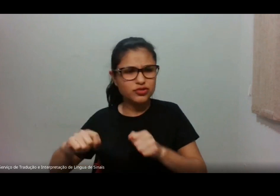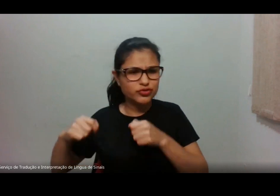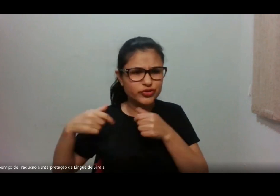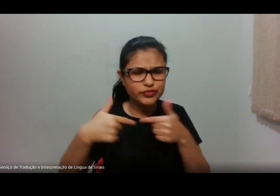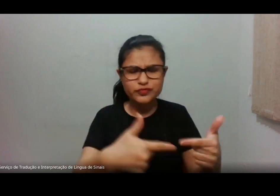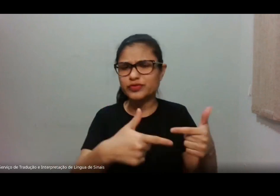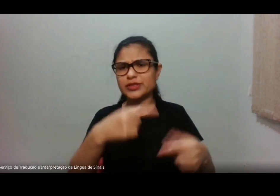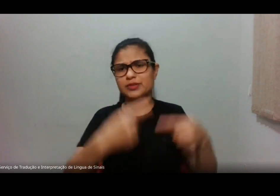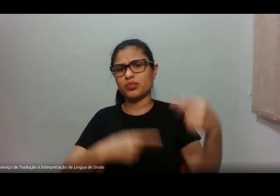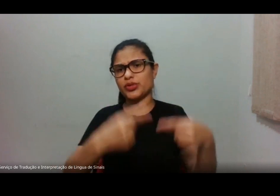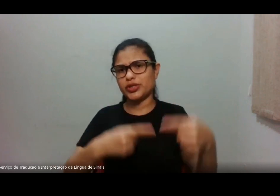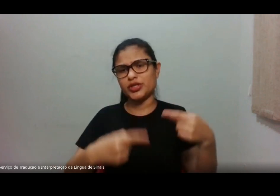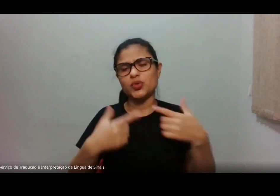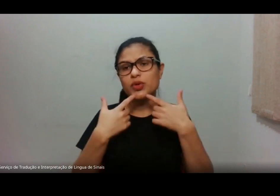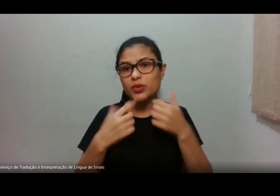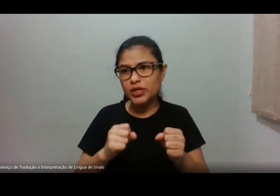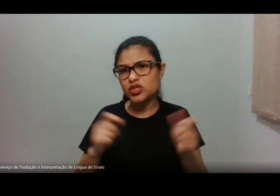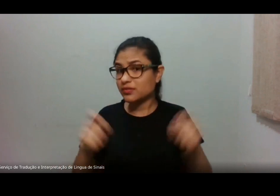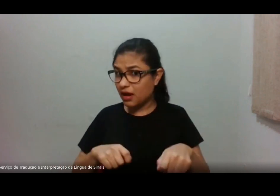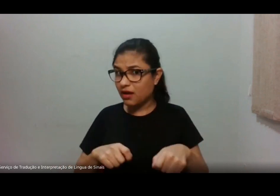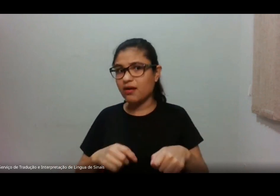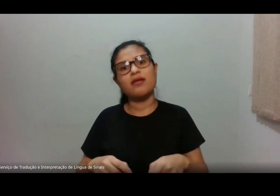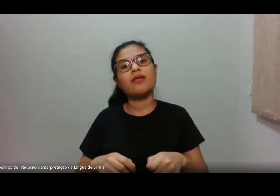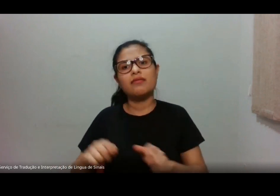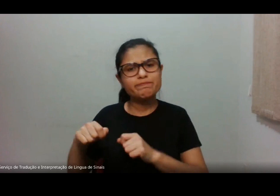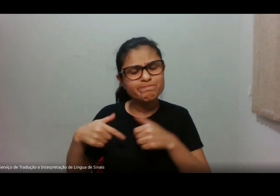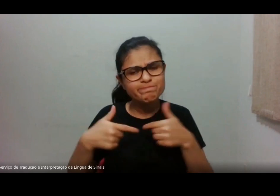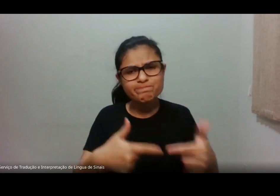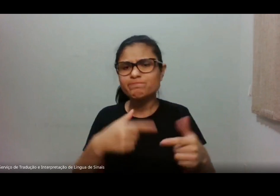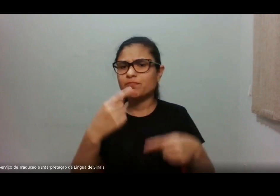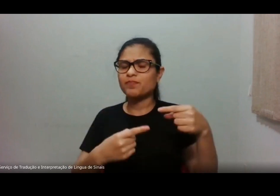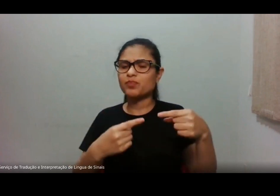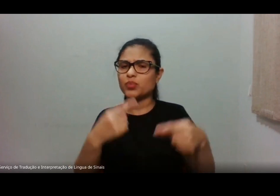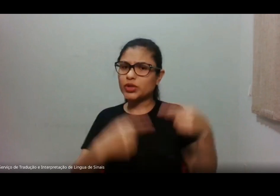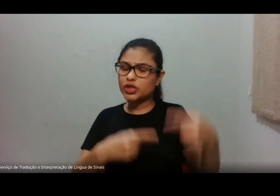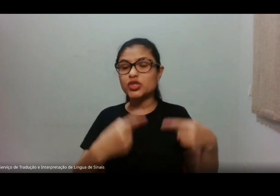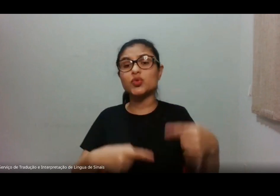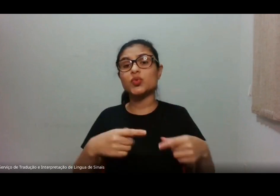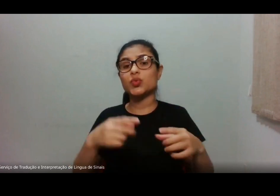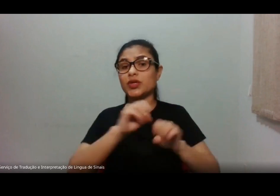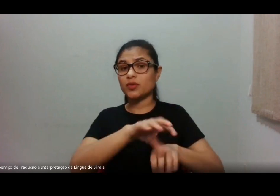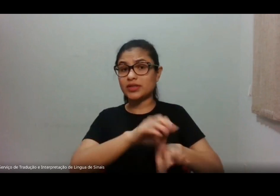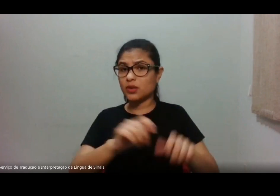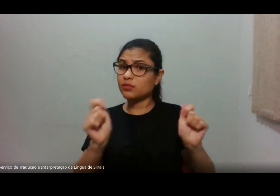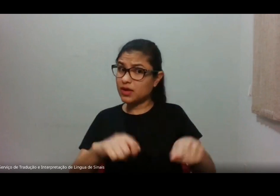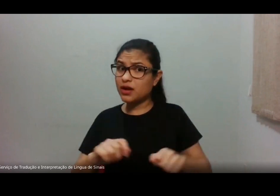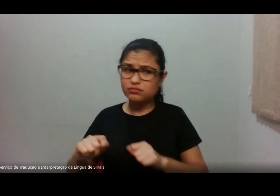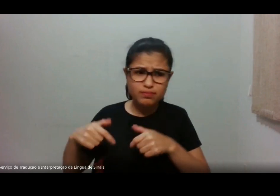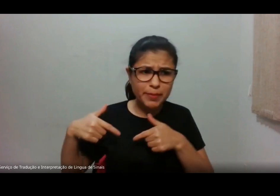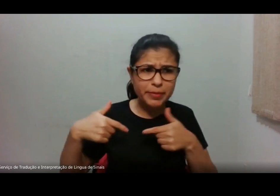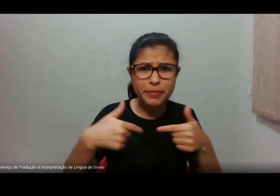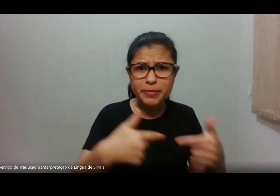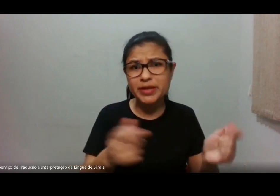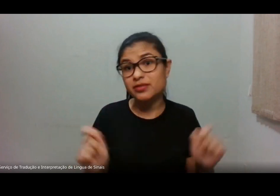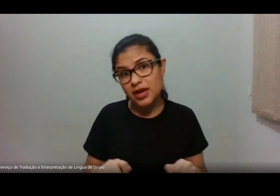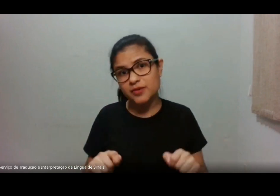No nosso caso, nós podemos ser ativistas políticos linguísticos, nós podemos ser ativistas da educação. Nós precisamos assumir